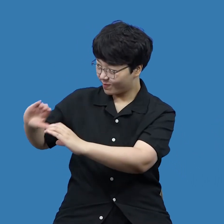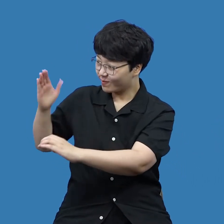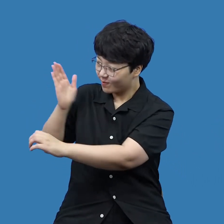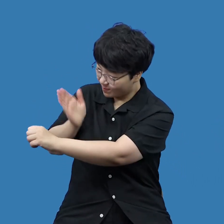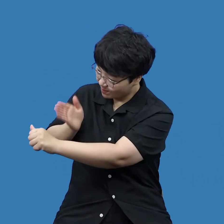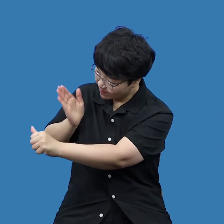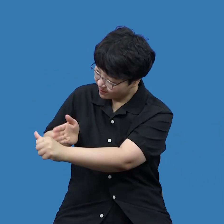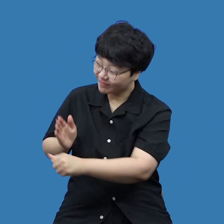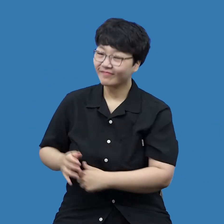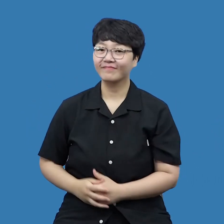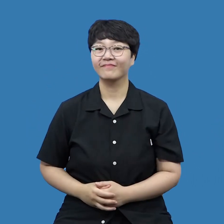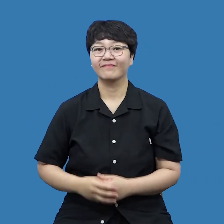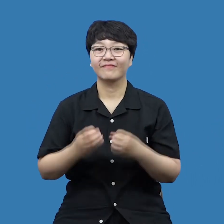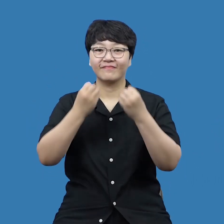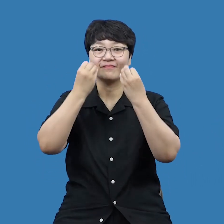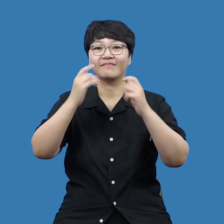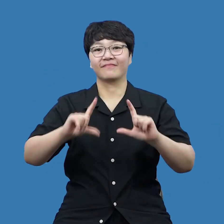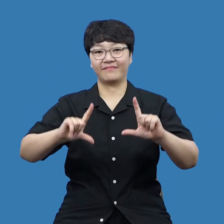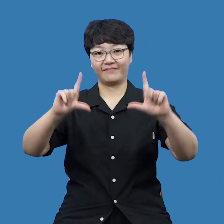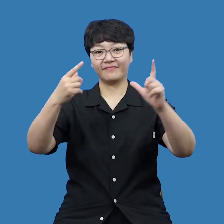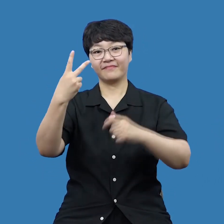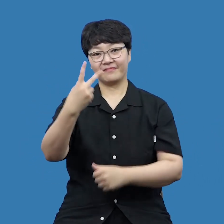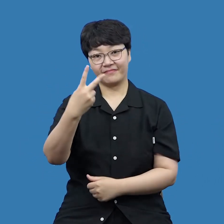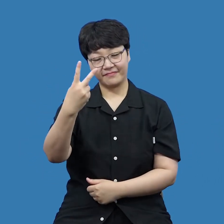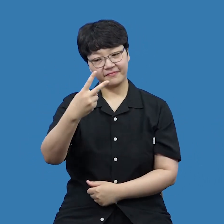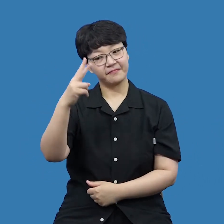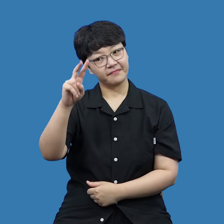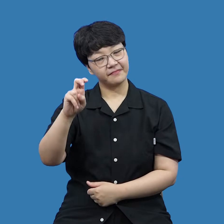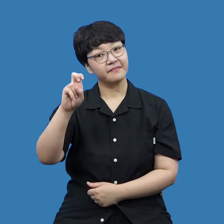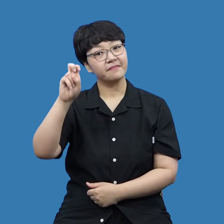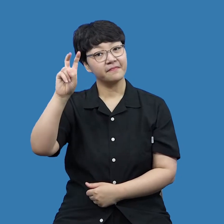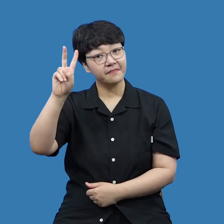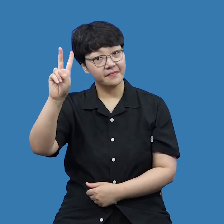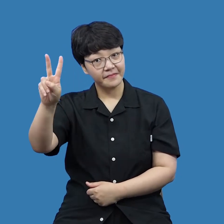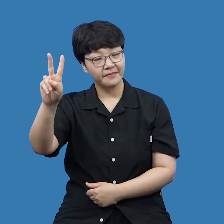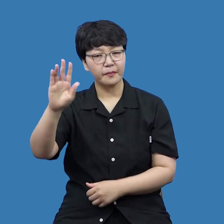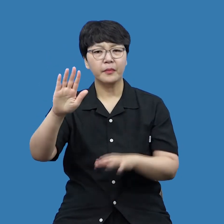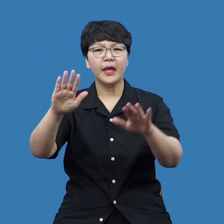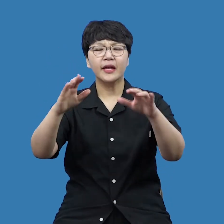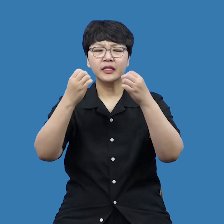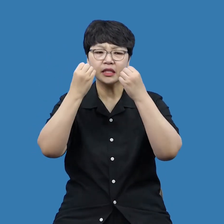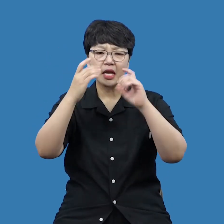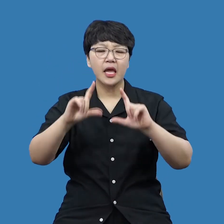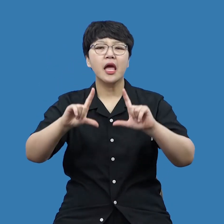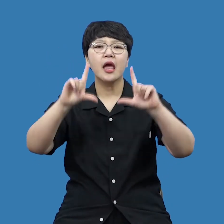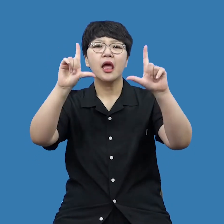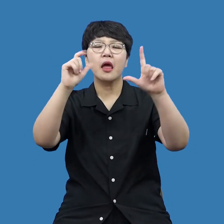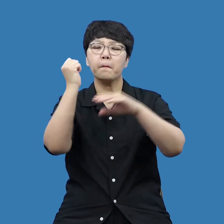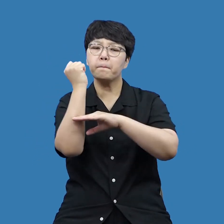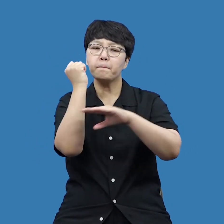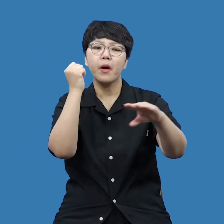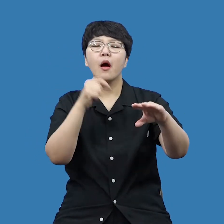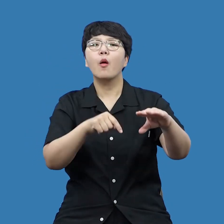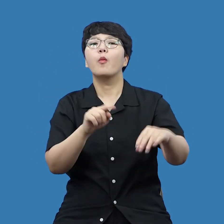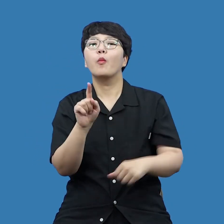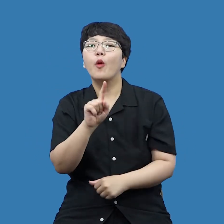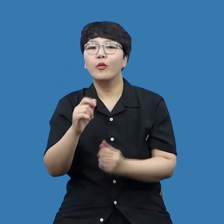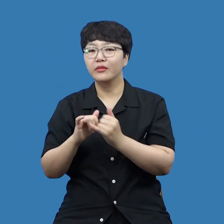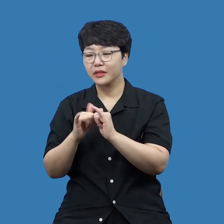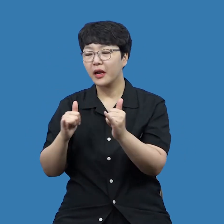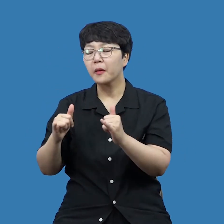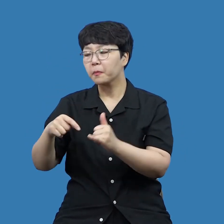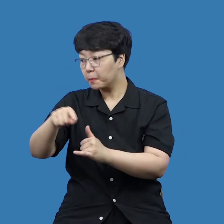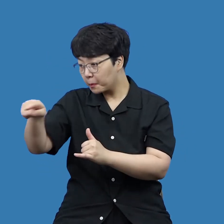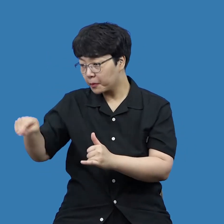그렇습니다. 새해가 밝았습니다. 물론 새해라는 것, 이것은 사람이 정한 문화적